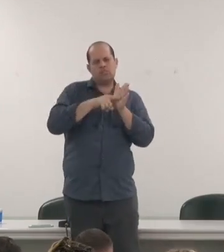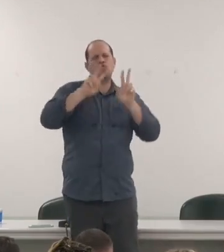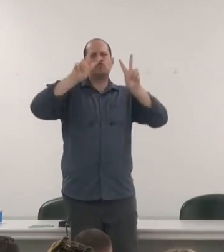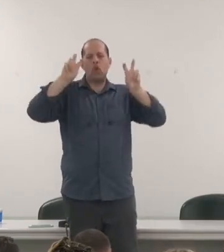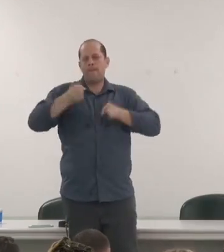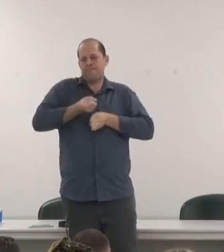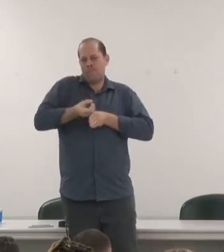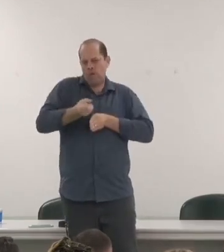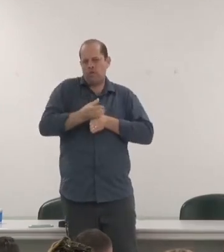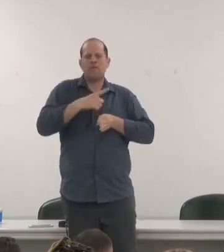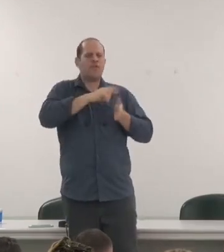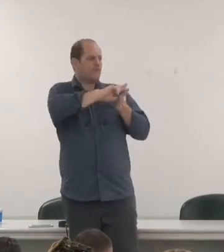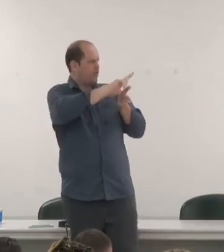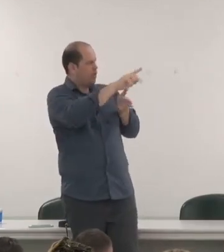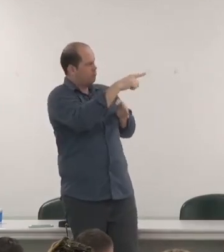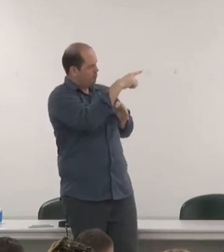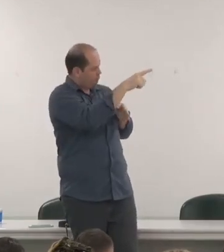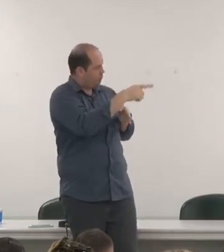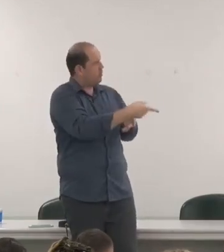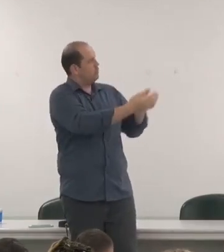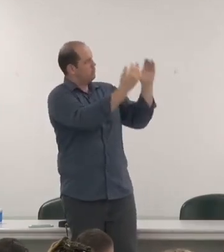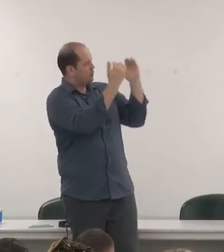lexicografado, né, então, incorporado na língua assim.